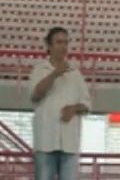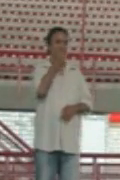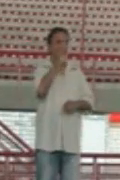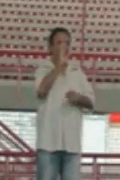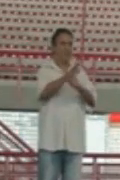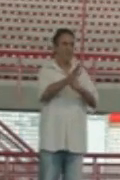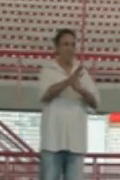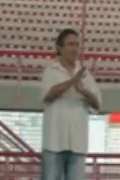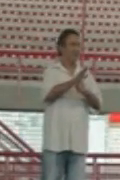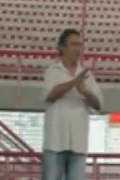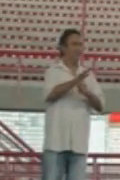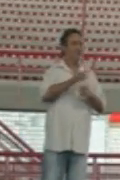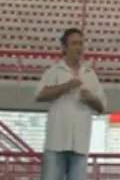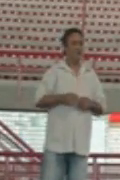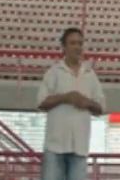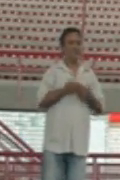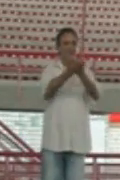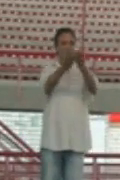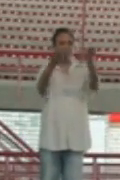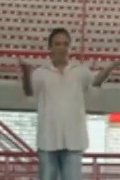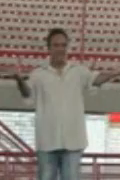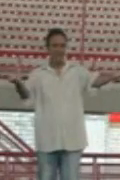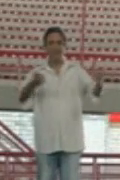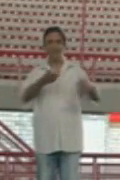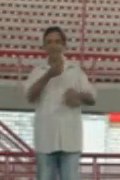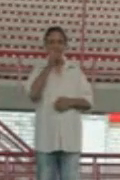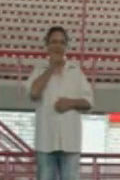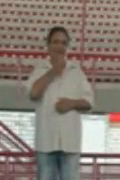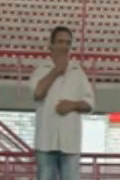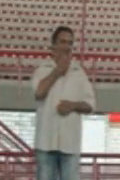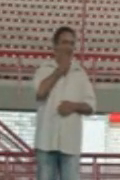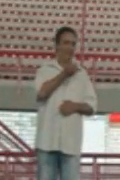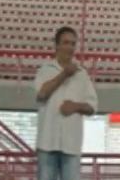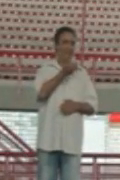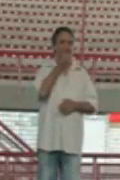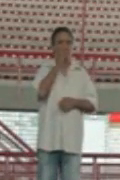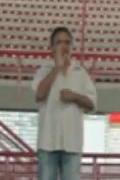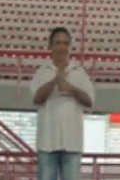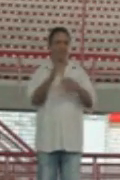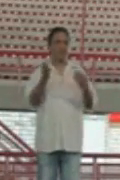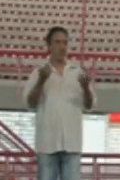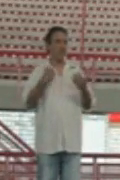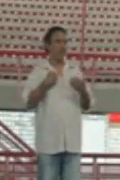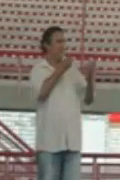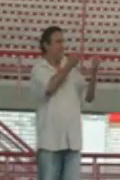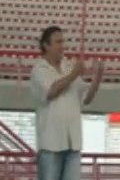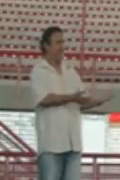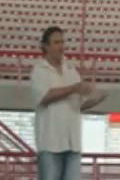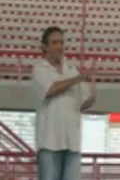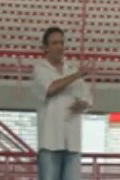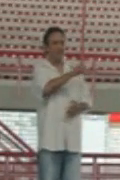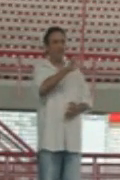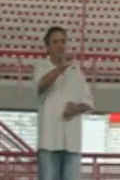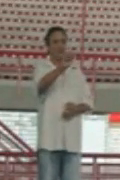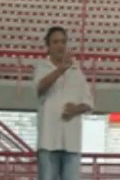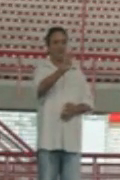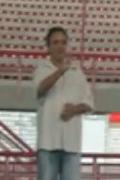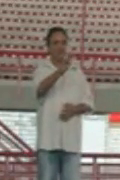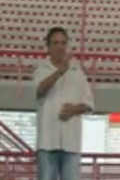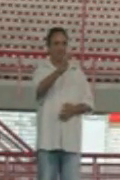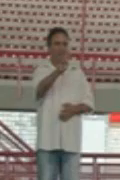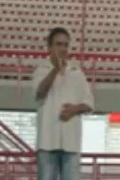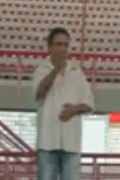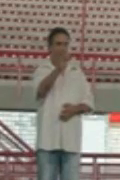Bom, boa tarde a todas e a todos. Eu já fui apresentado, meu nome é Arthur Bruno, eu